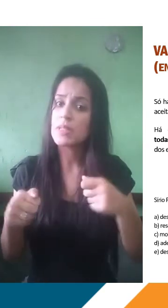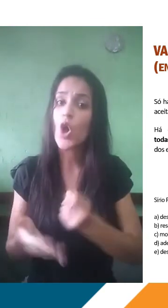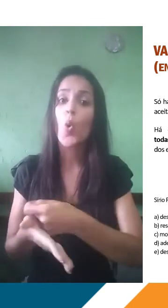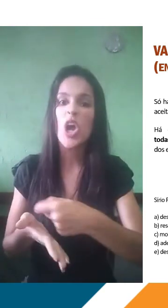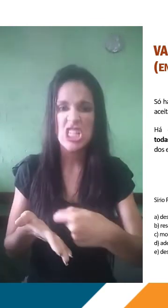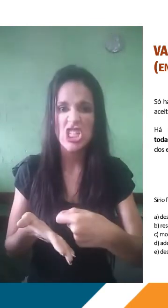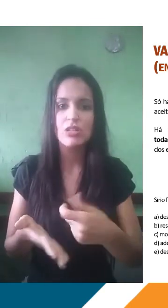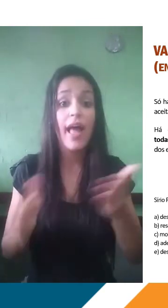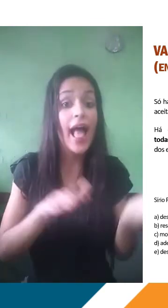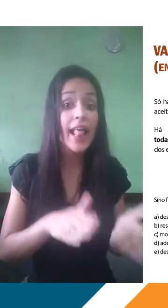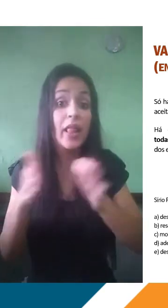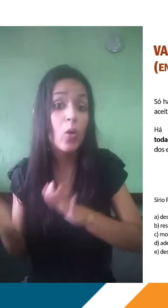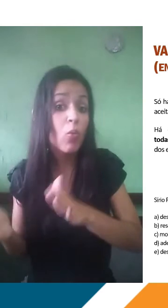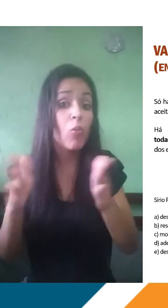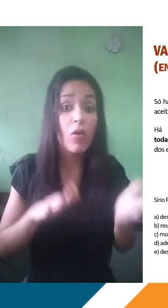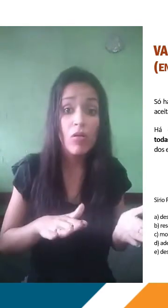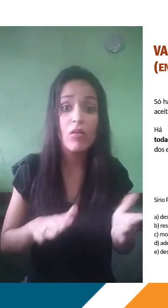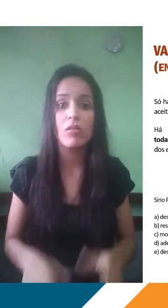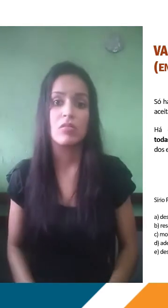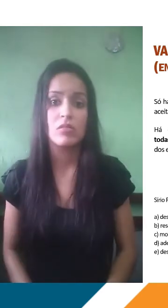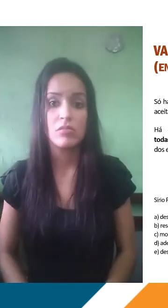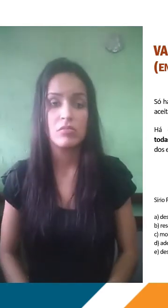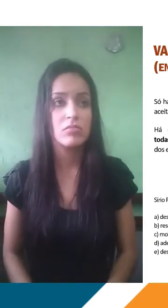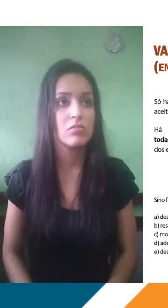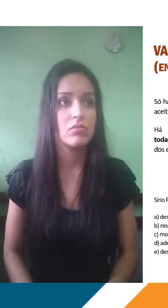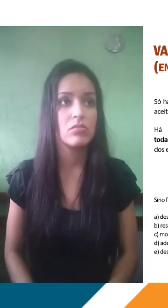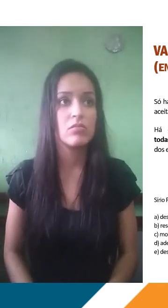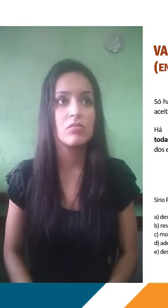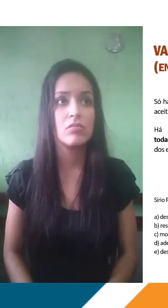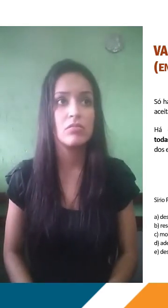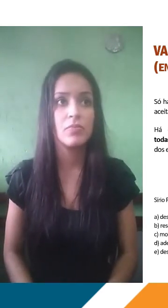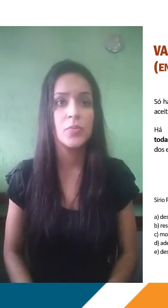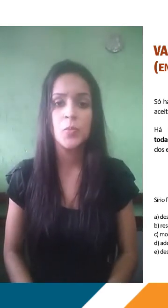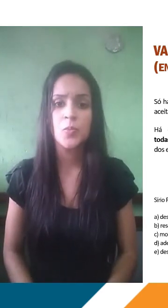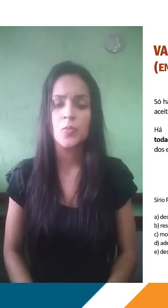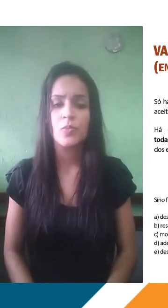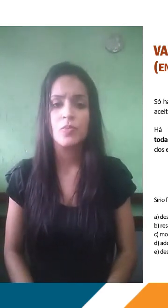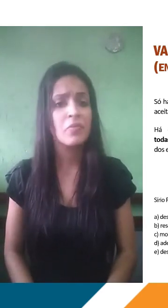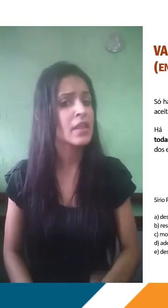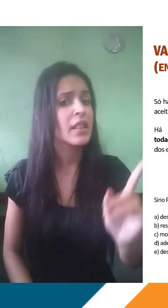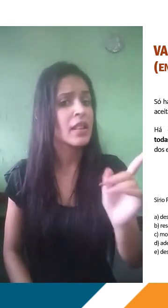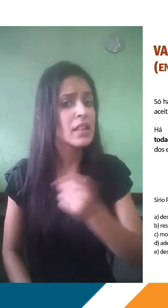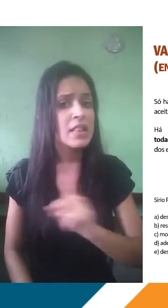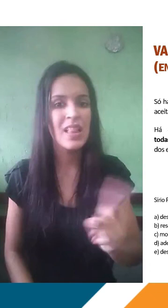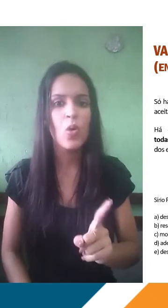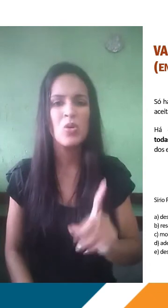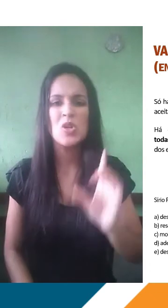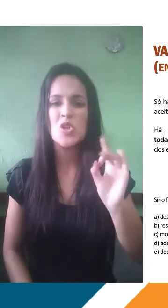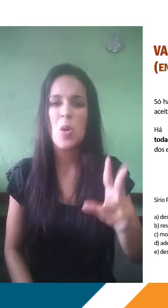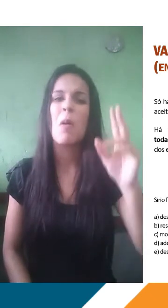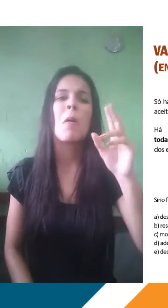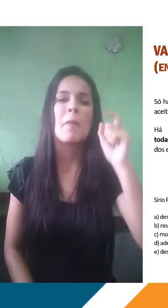respectivo contexto Mas não ao estrito acordo com a norma padrão Assim entendido, as